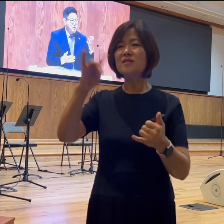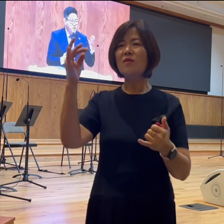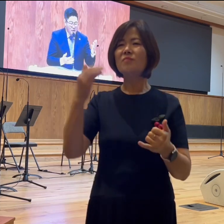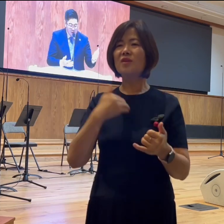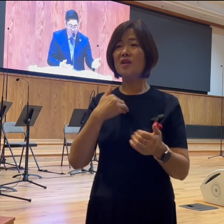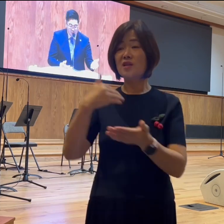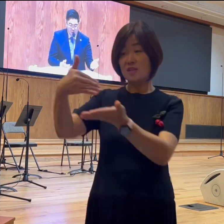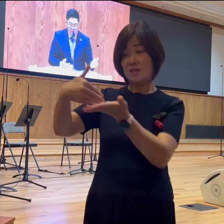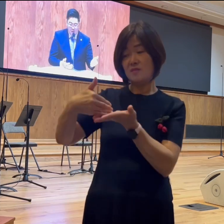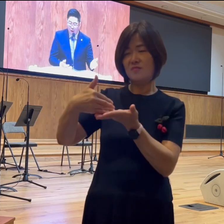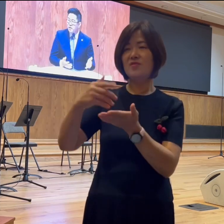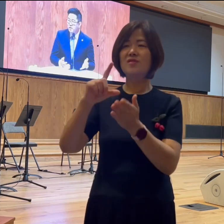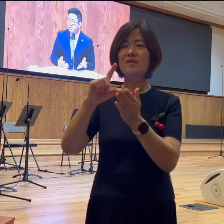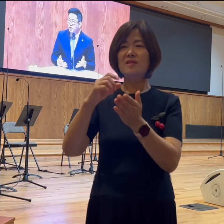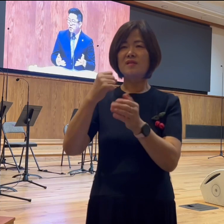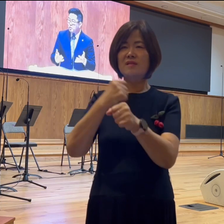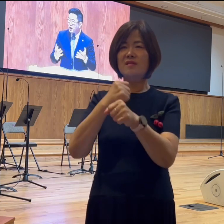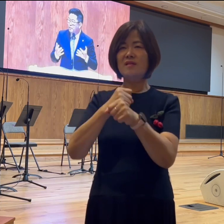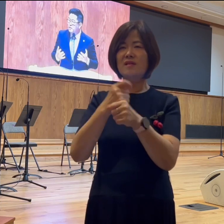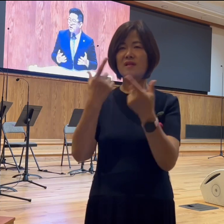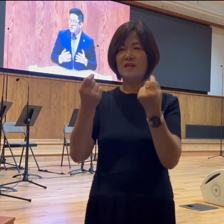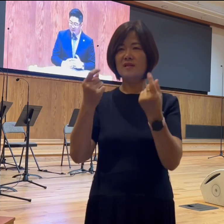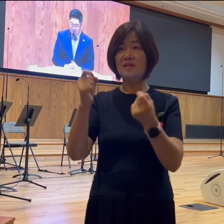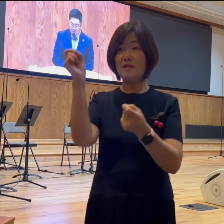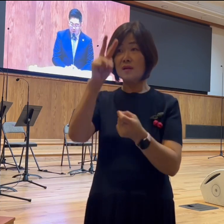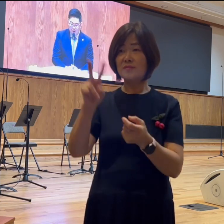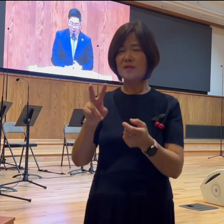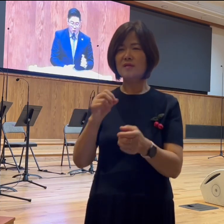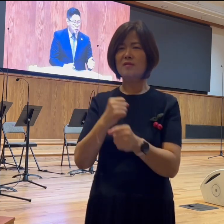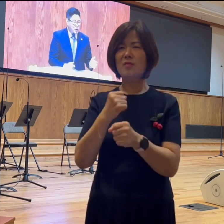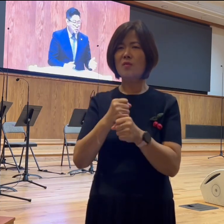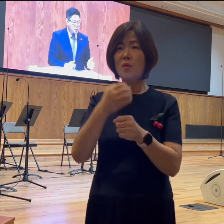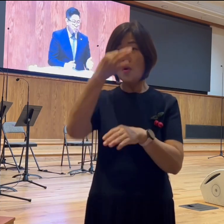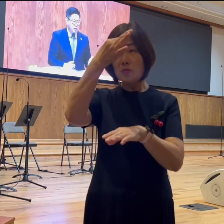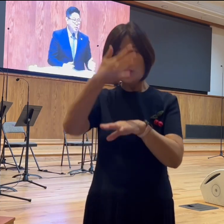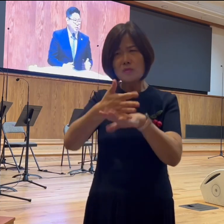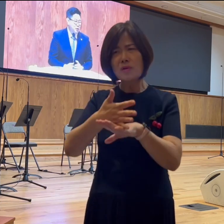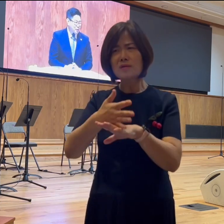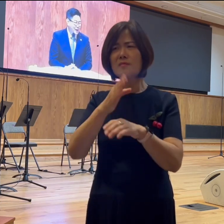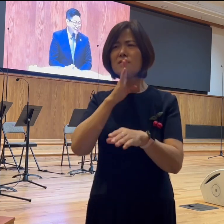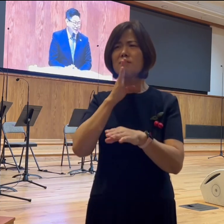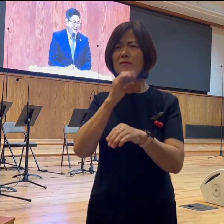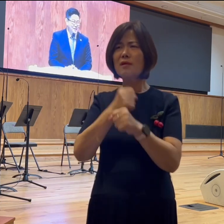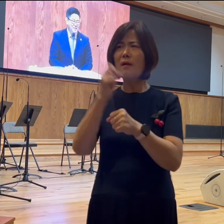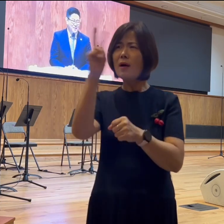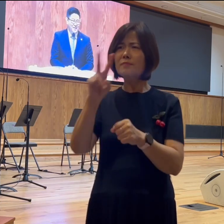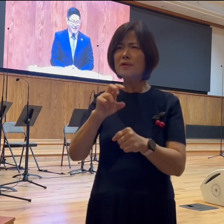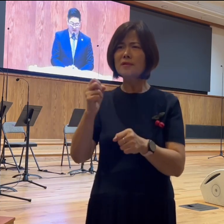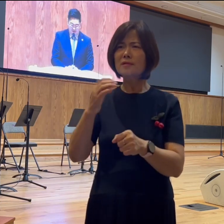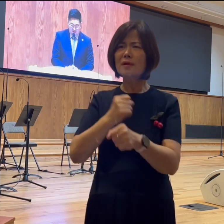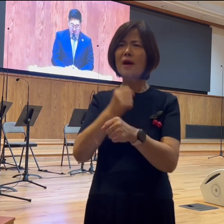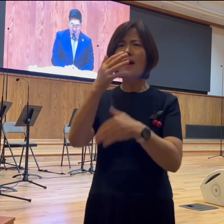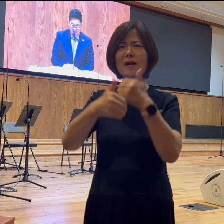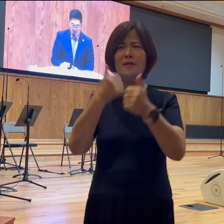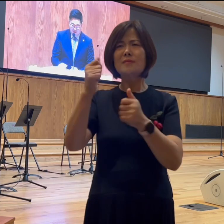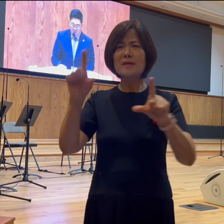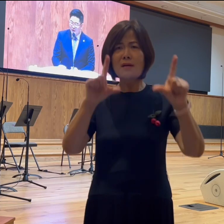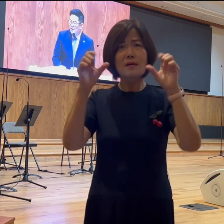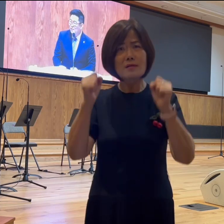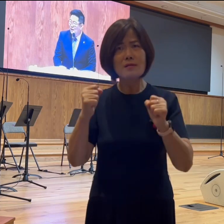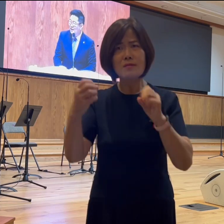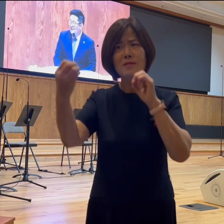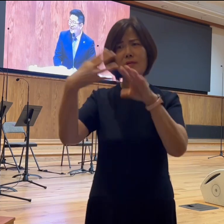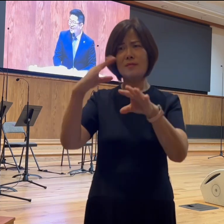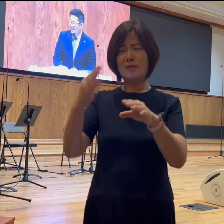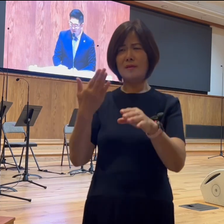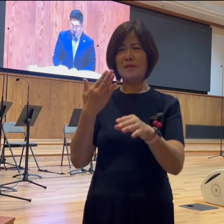그 질문만큼이나 좀 갑작스럽고 죄송하지만 좀 밑도 끝도 없다고 느껴졌습니다. 목사가 그러면 안